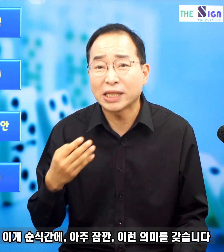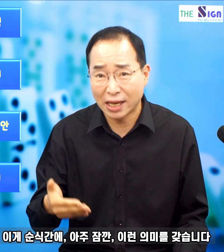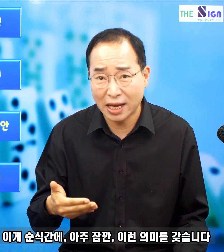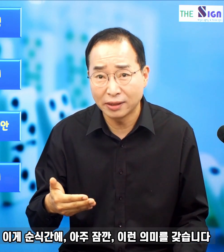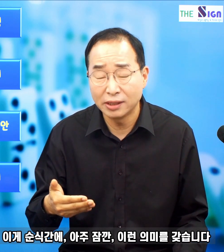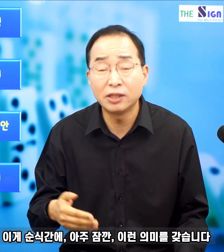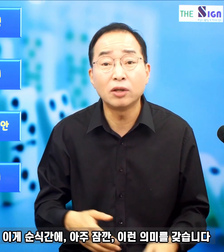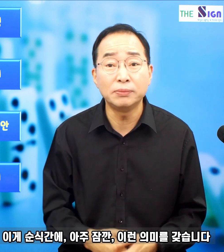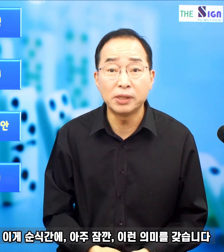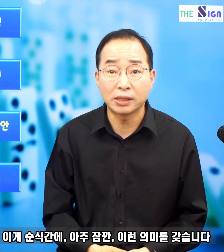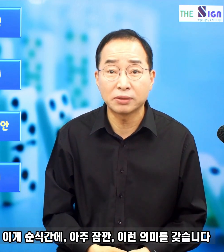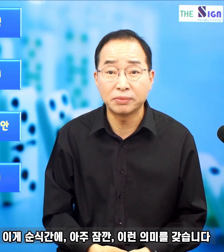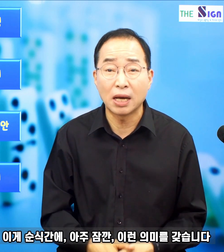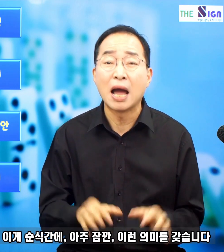잠깐 이런 의미를 갖습니다.